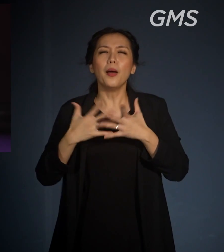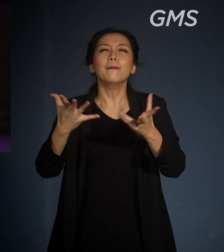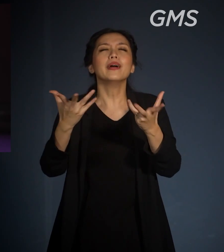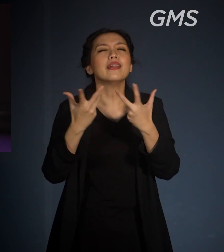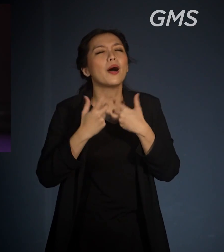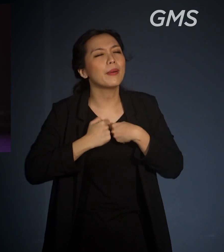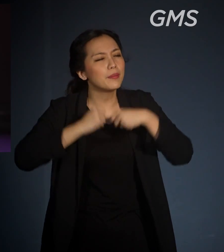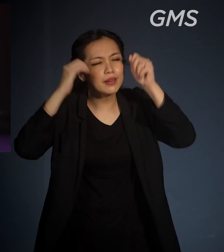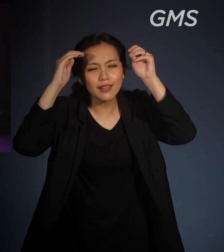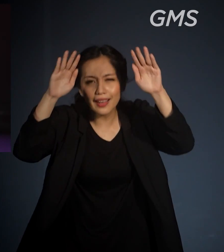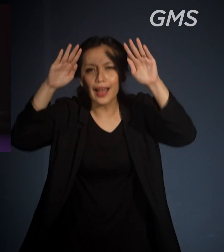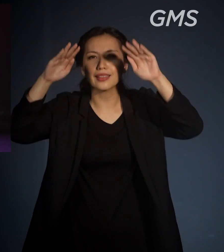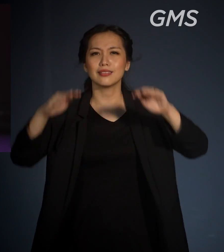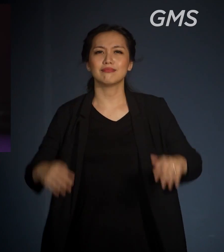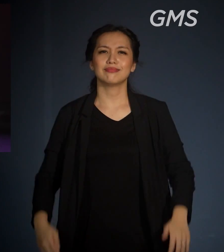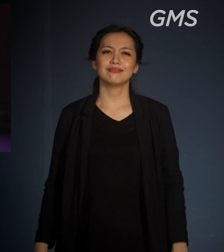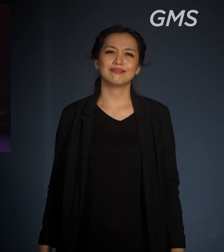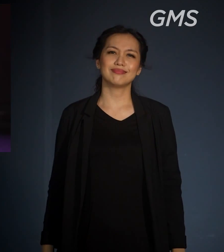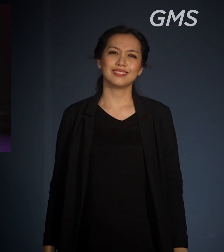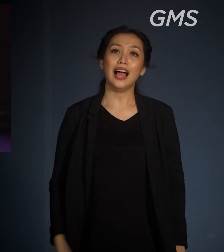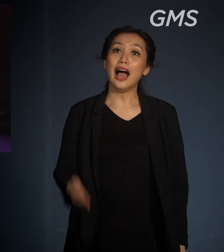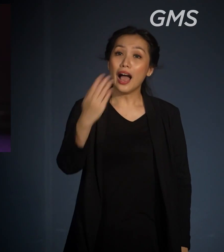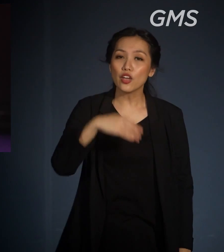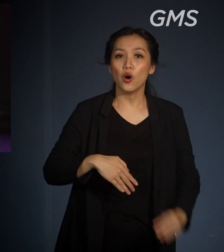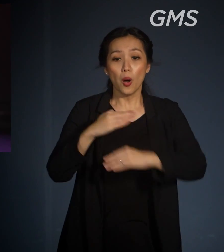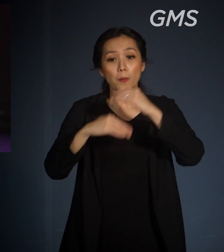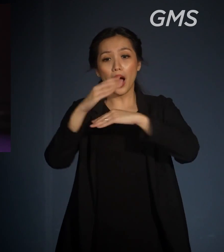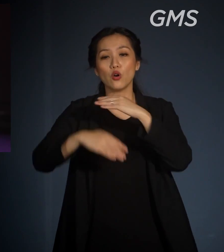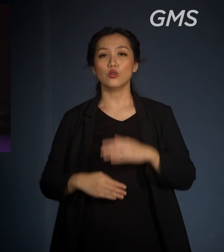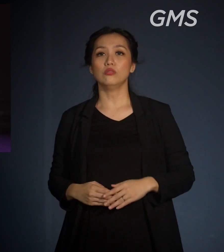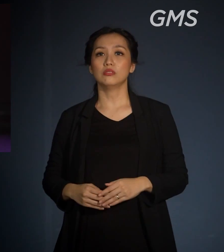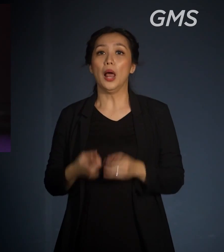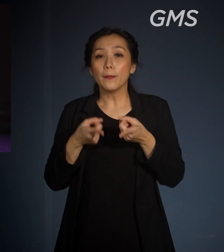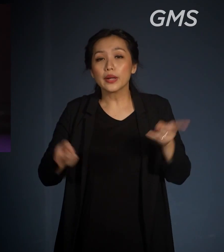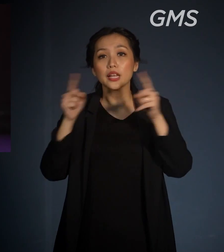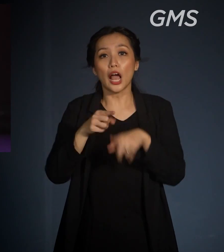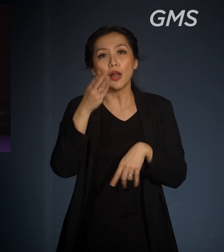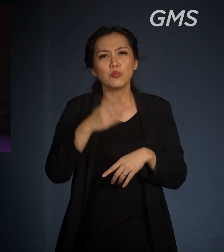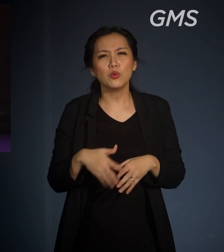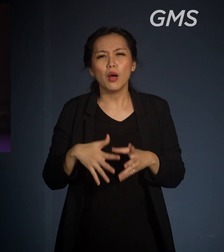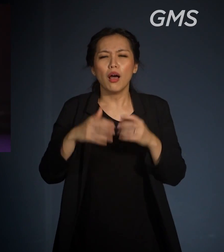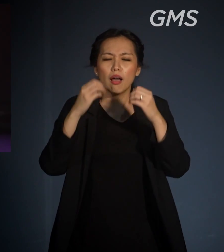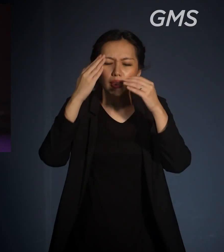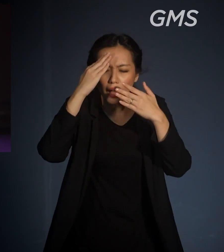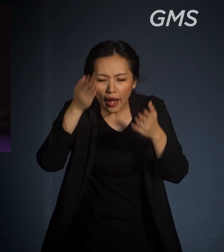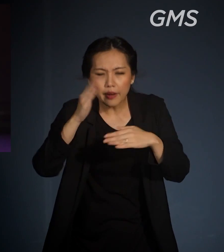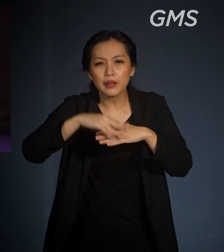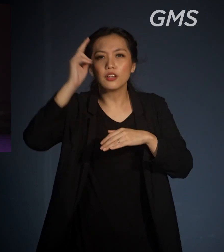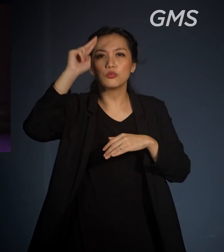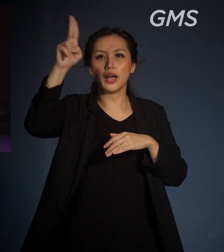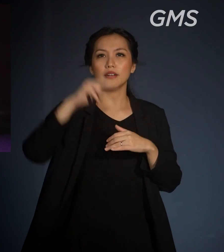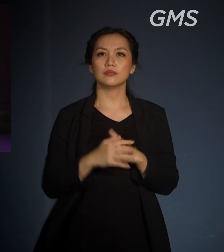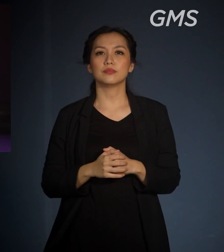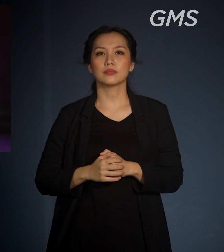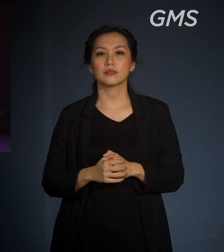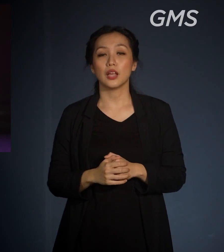Anda yang Anda bangun dalam takut akan Allah, banyak keluarga itu bisa melihat Anda, lalu mereka bisa nggak jadi